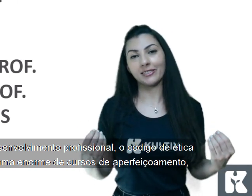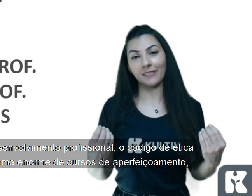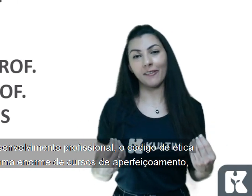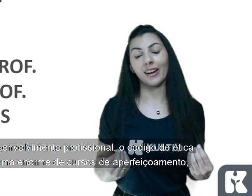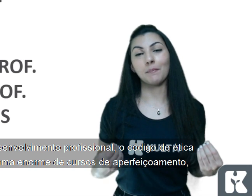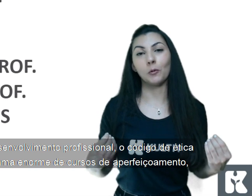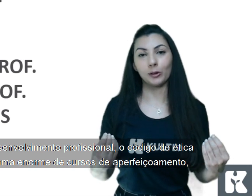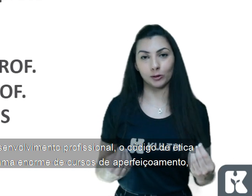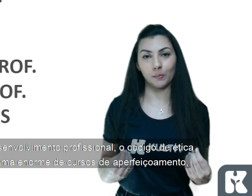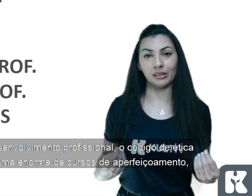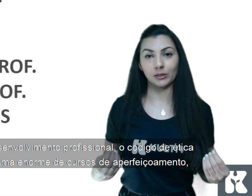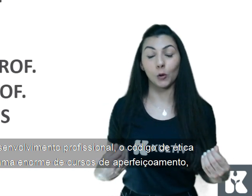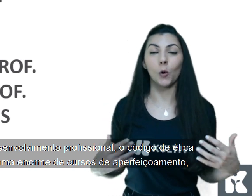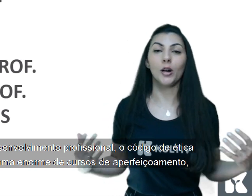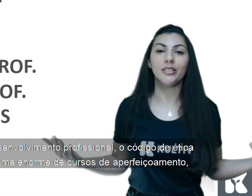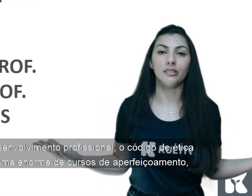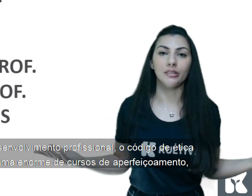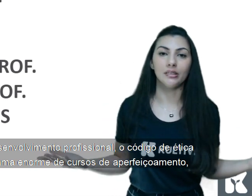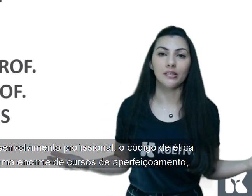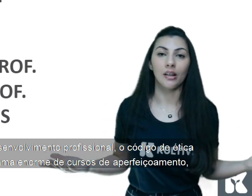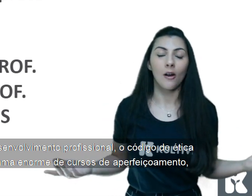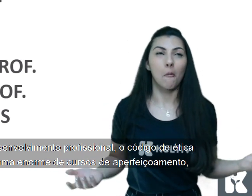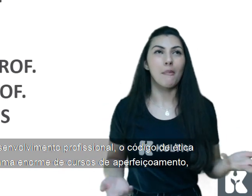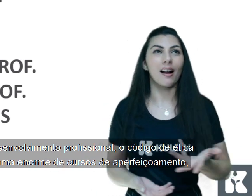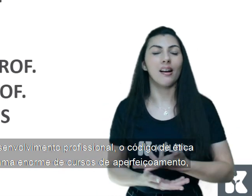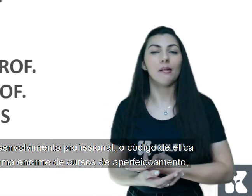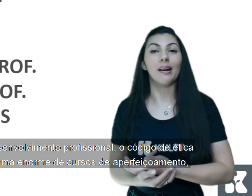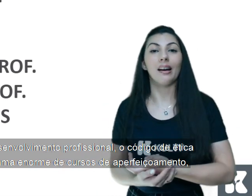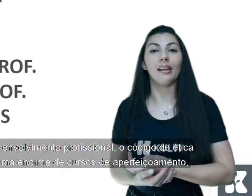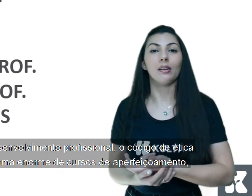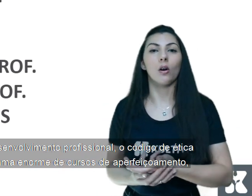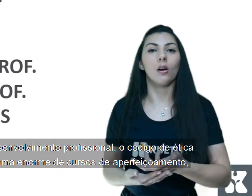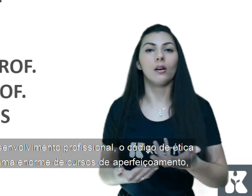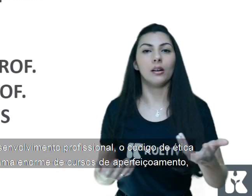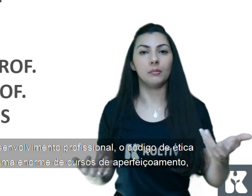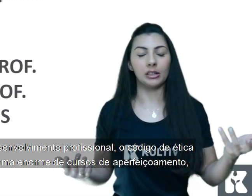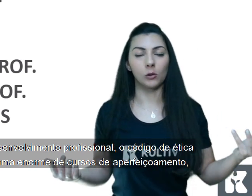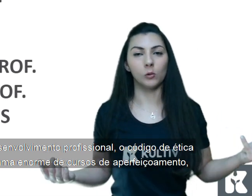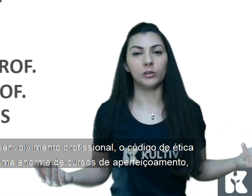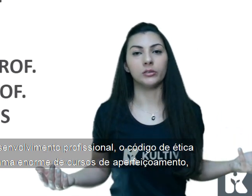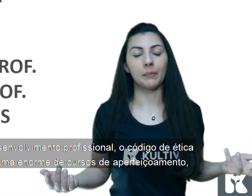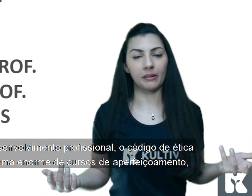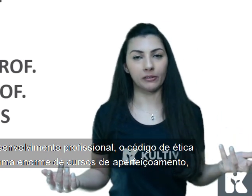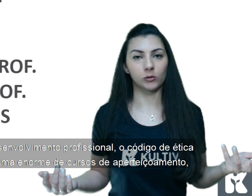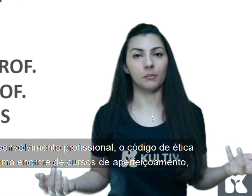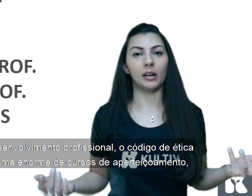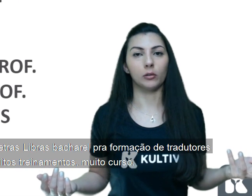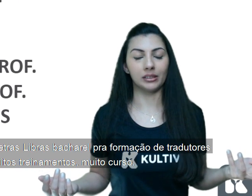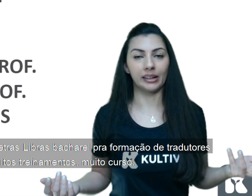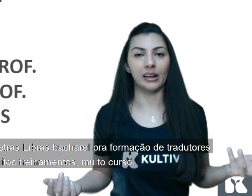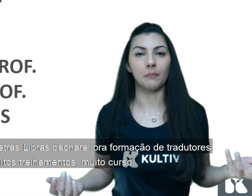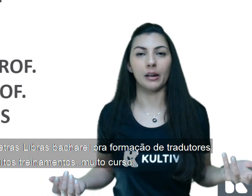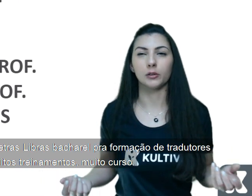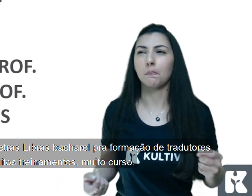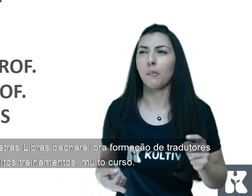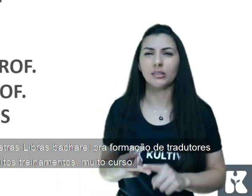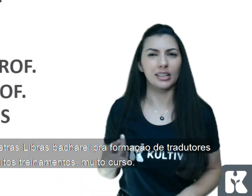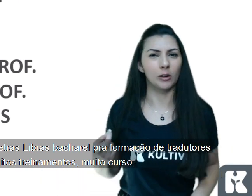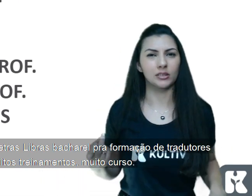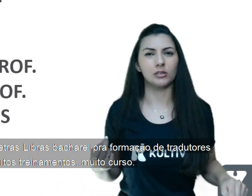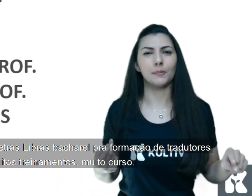de Ética fala muito sobre isso. Hoje existe uma gama enorme de cursos de aperfeiçoamento, de